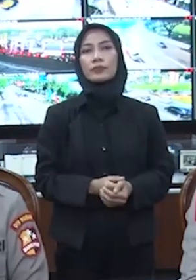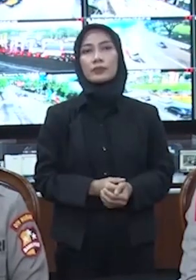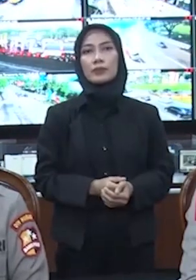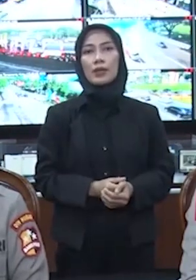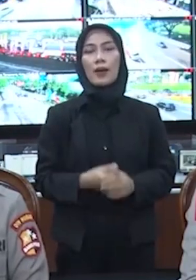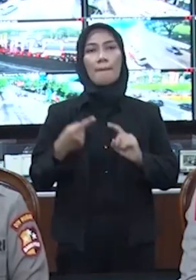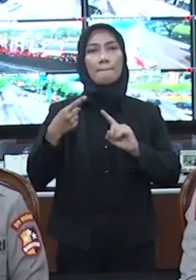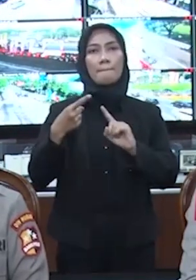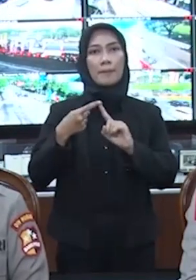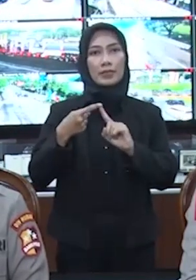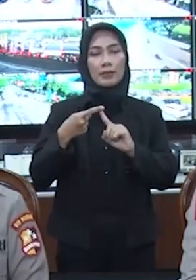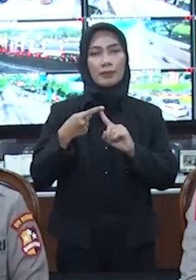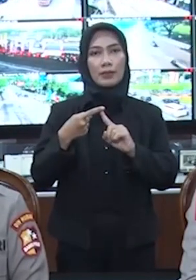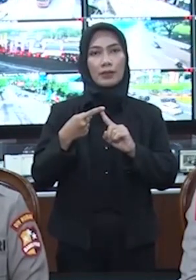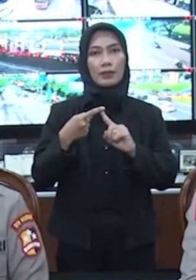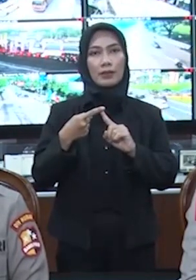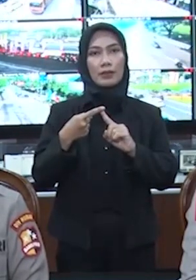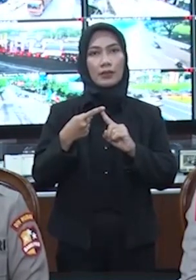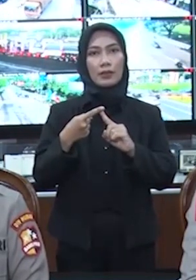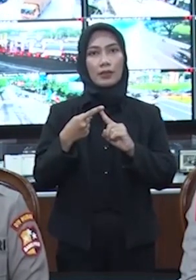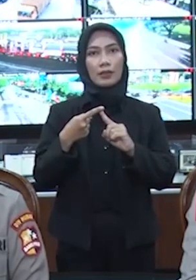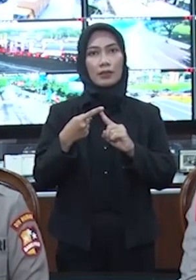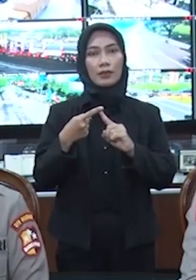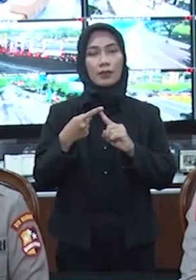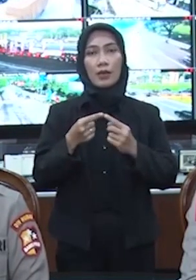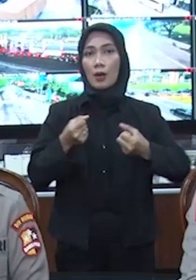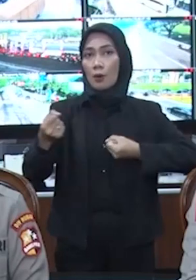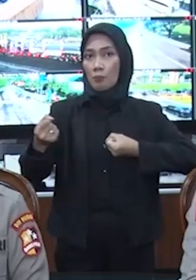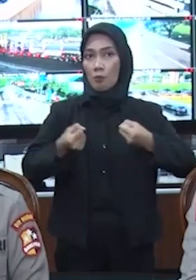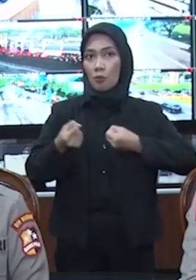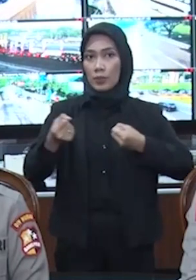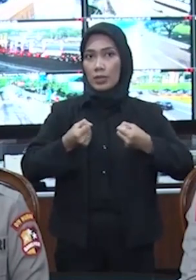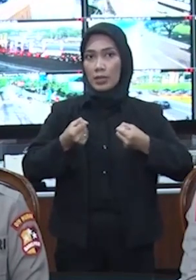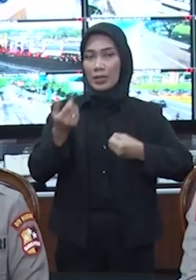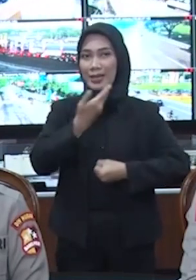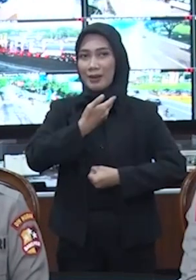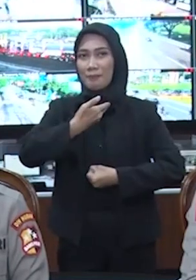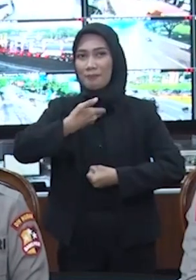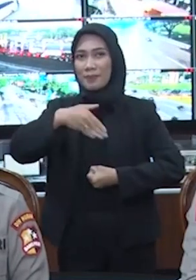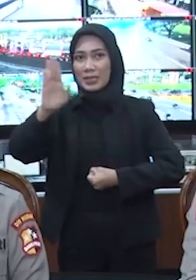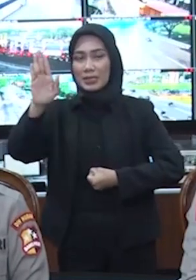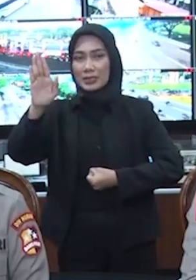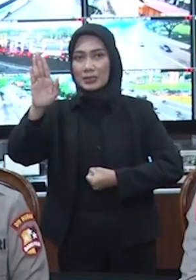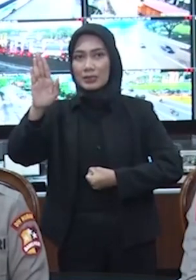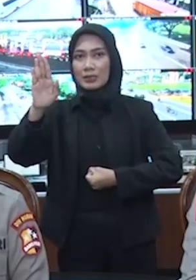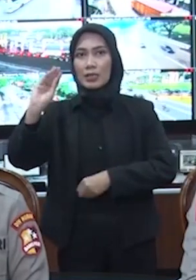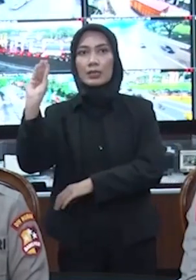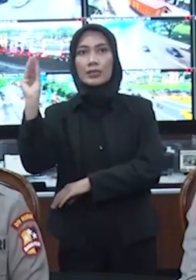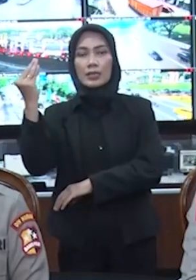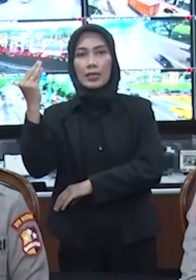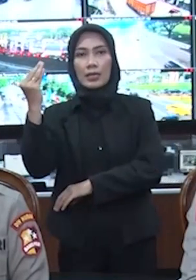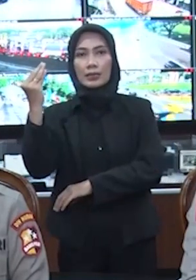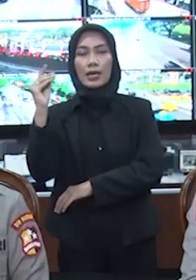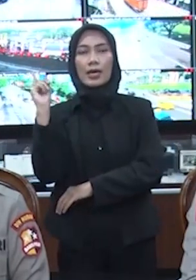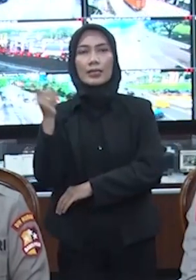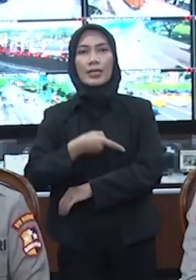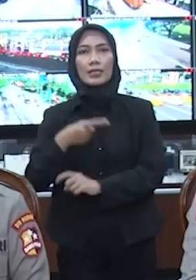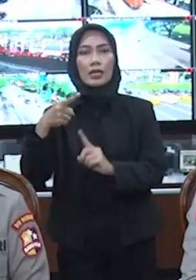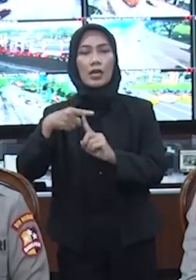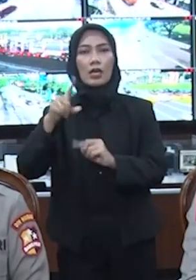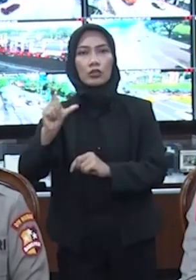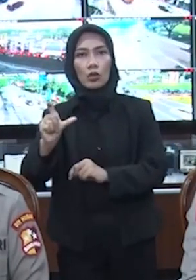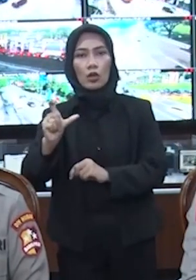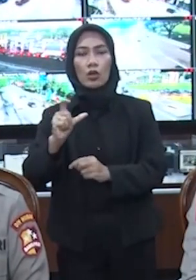volume arus lalu lintas yang keluar arah Jakarta melalui GT utama Cikampek utama